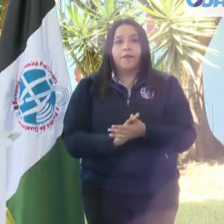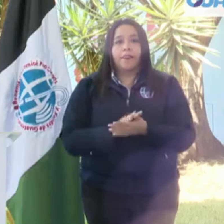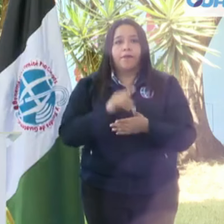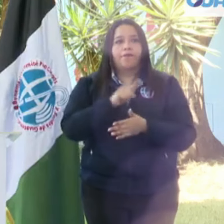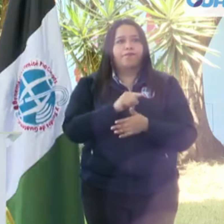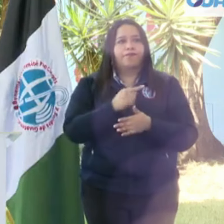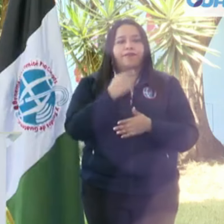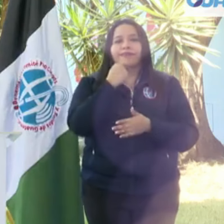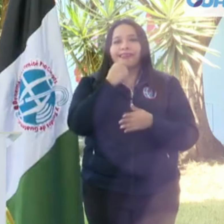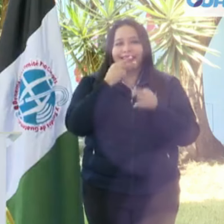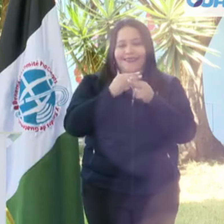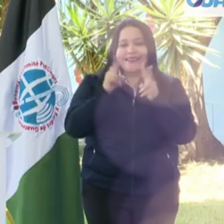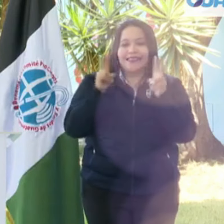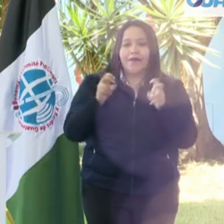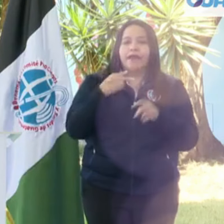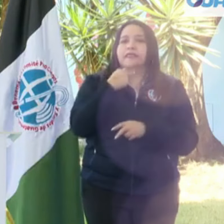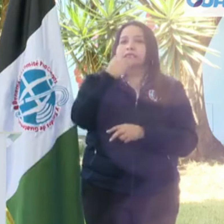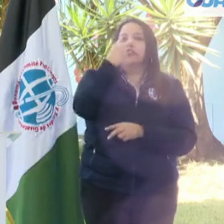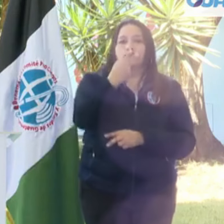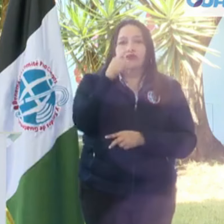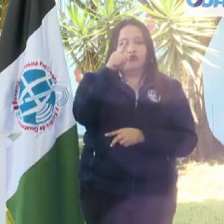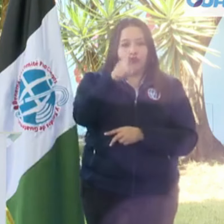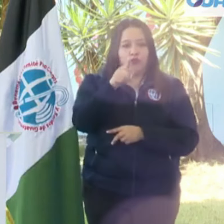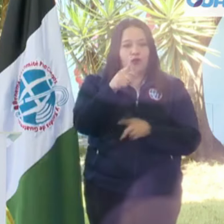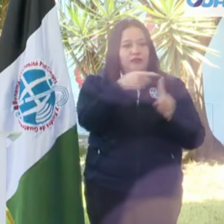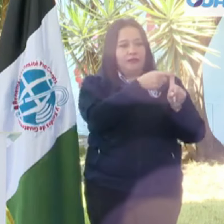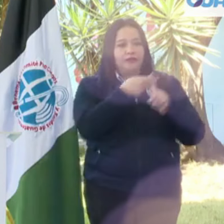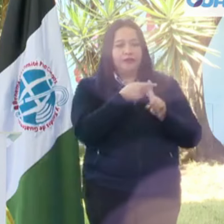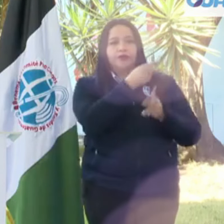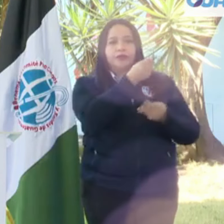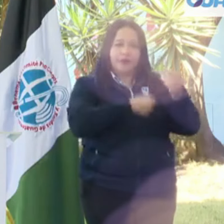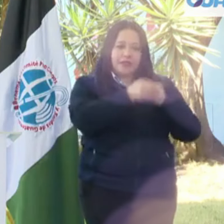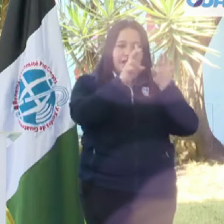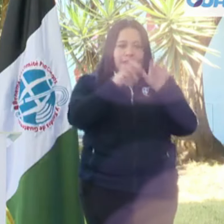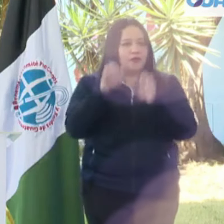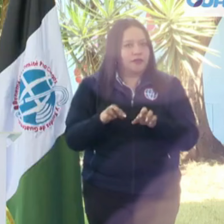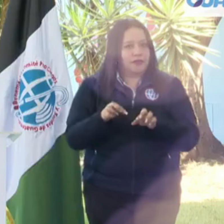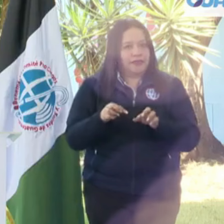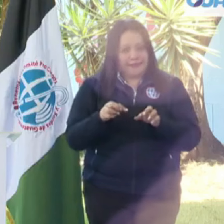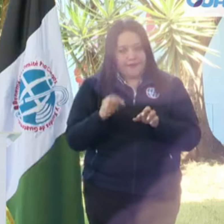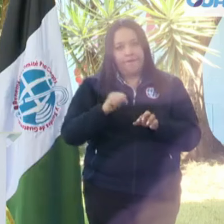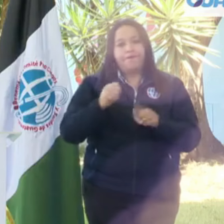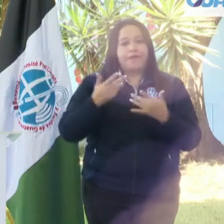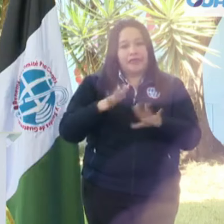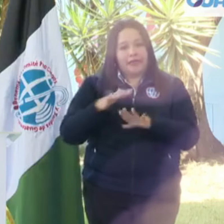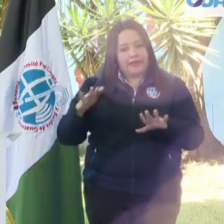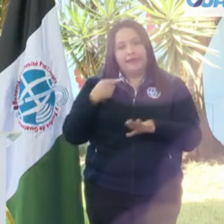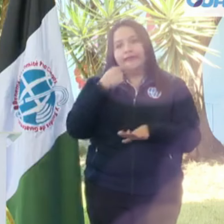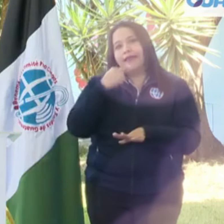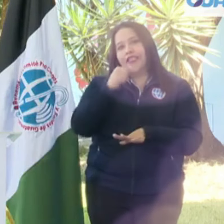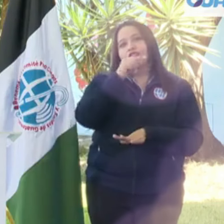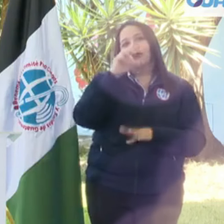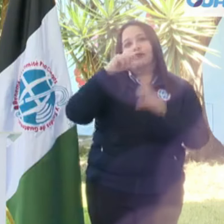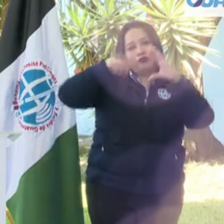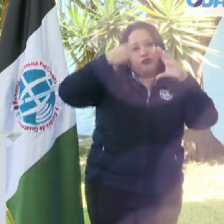Alza tu voz contra la trata de personas, que como muy bien se ha mencionado, el sorteo será el 27 de